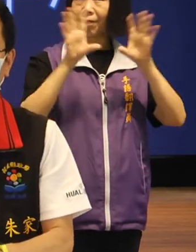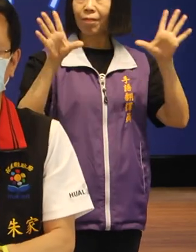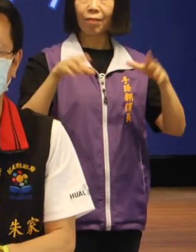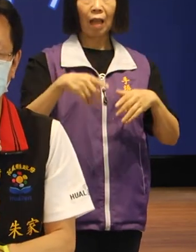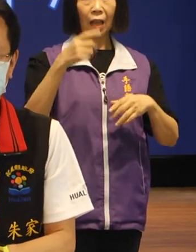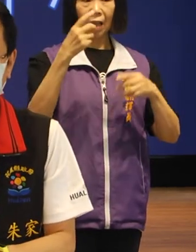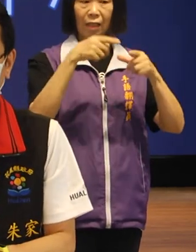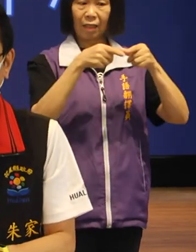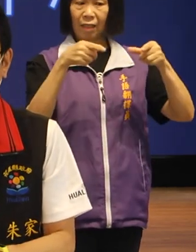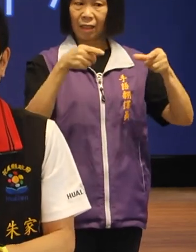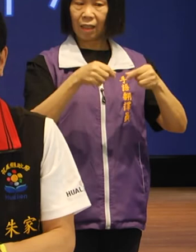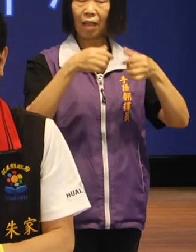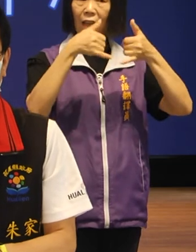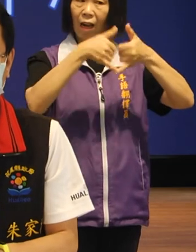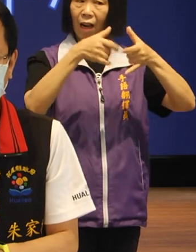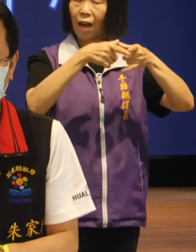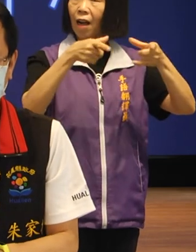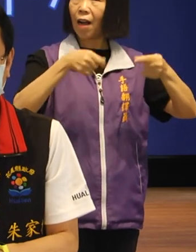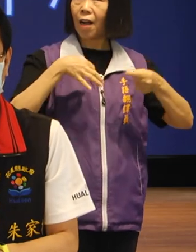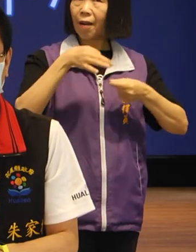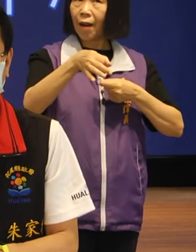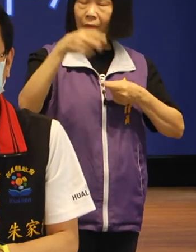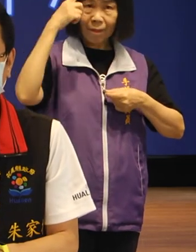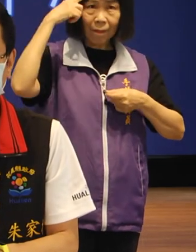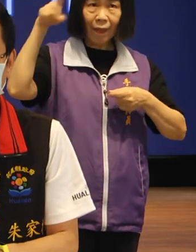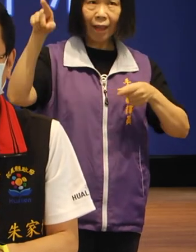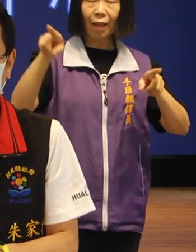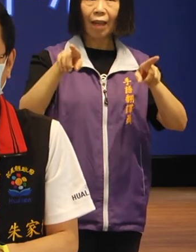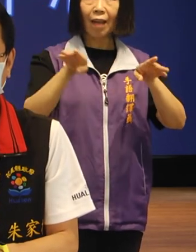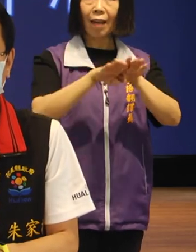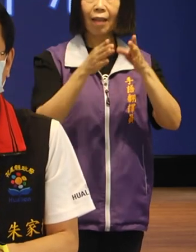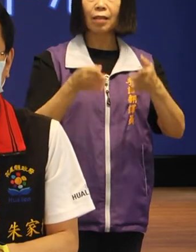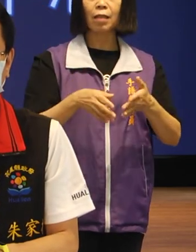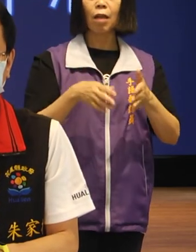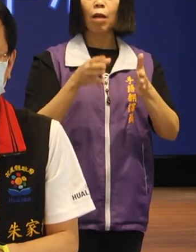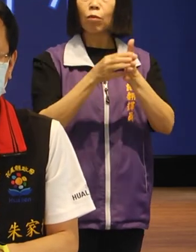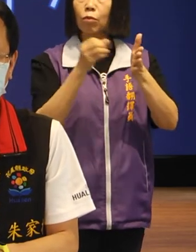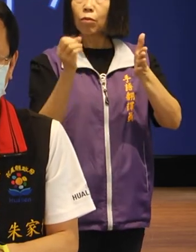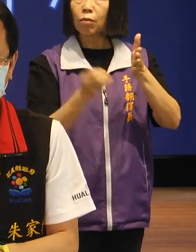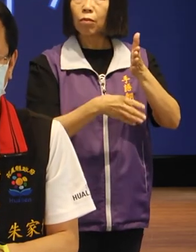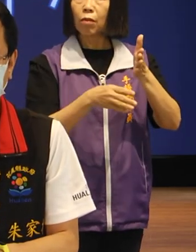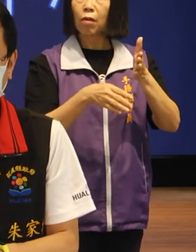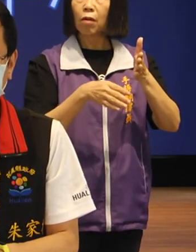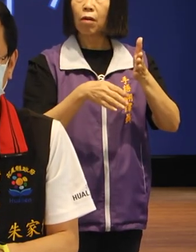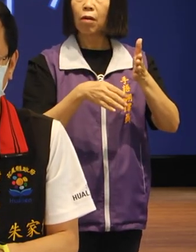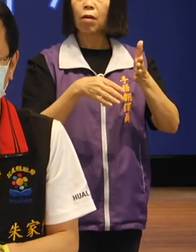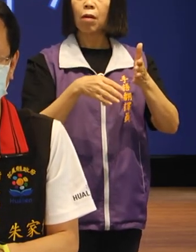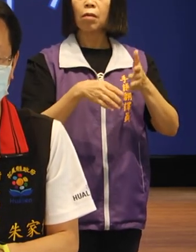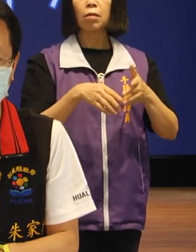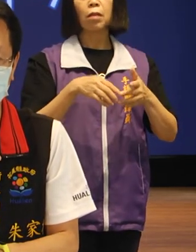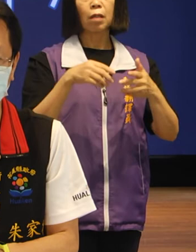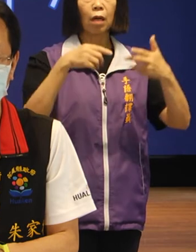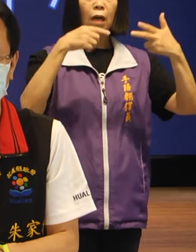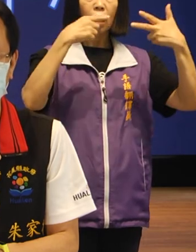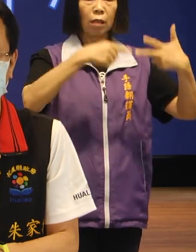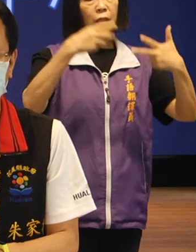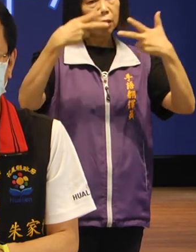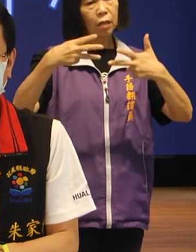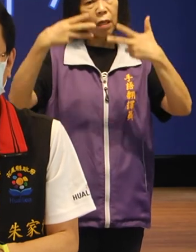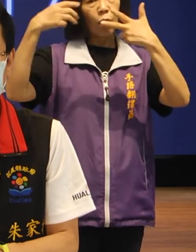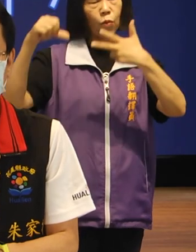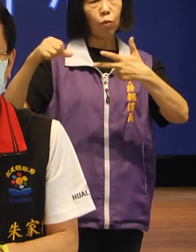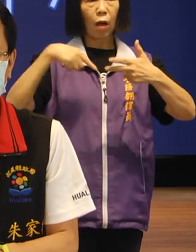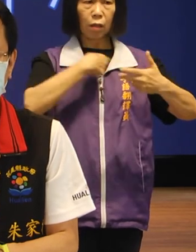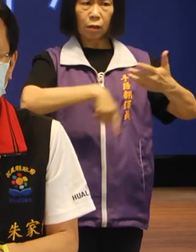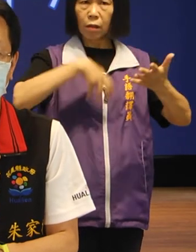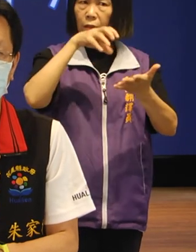筛的实名制从明天开始取消购买的时候的单双号的限制，也就是